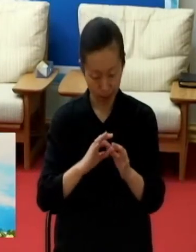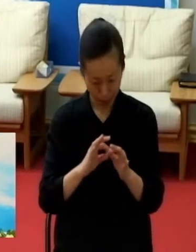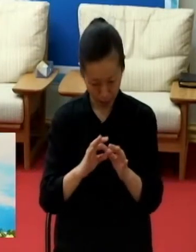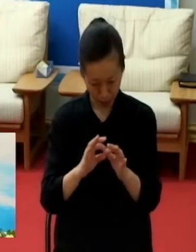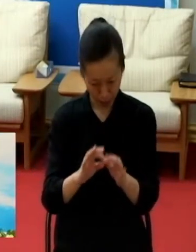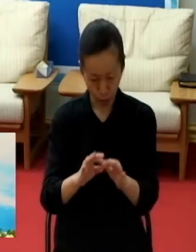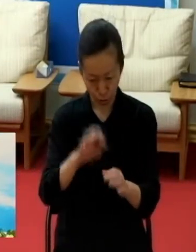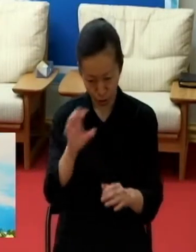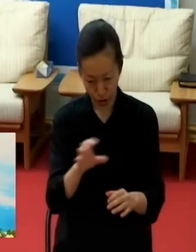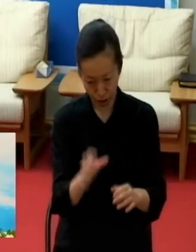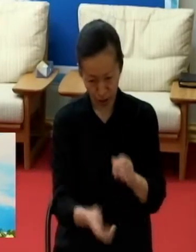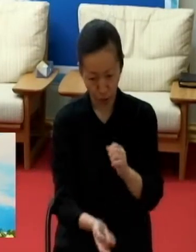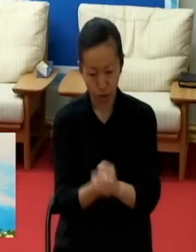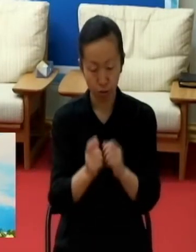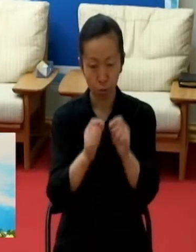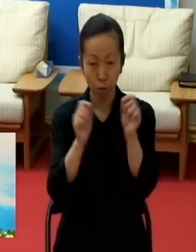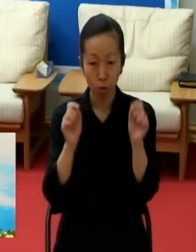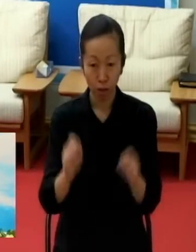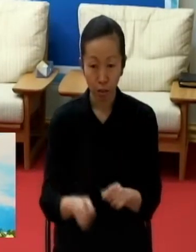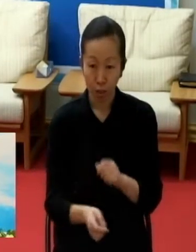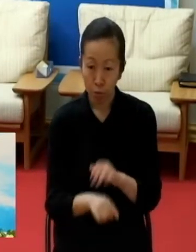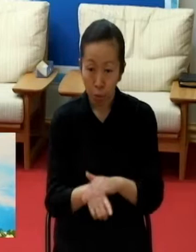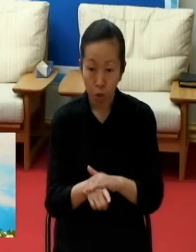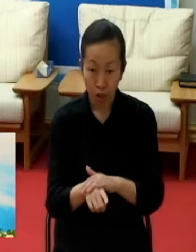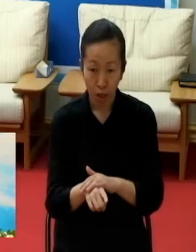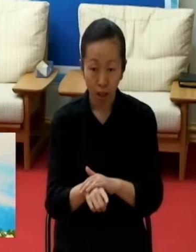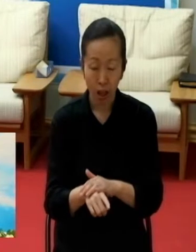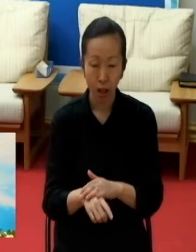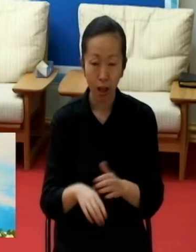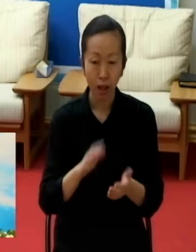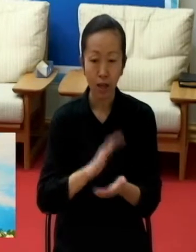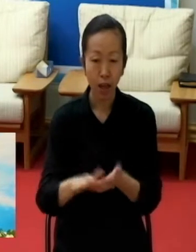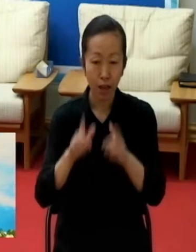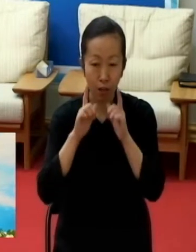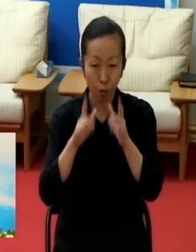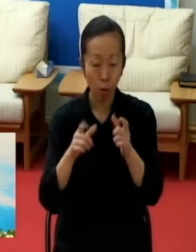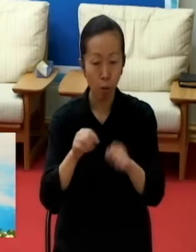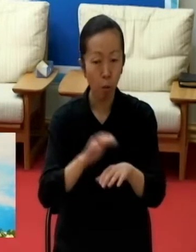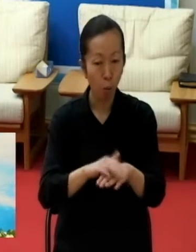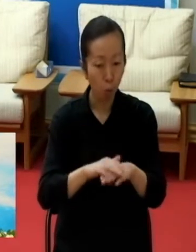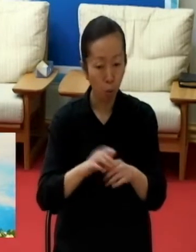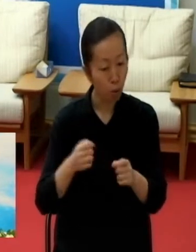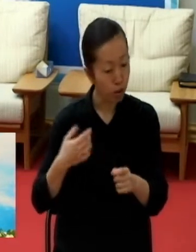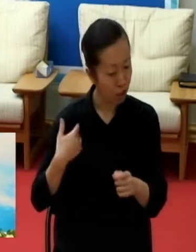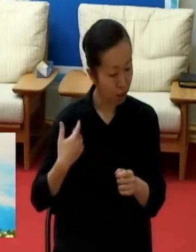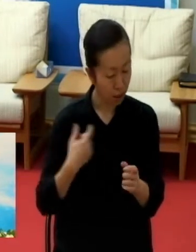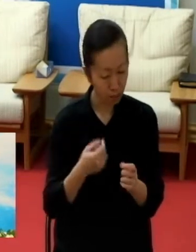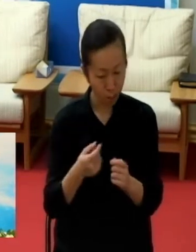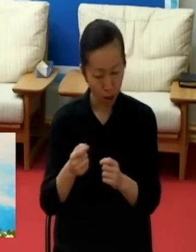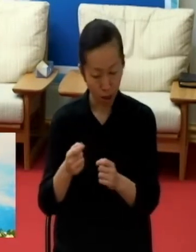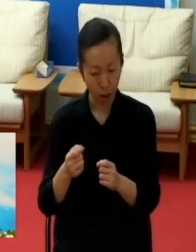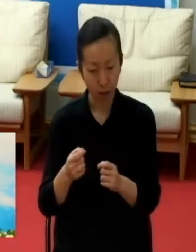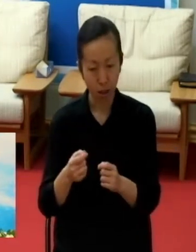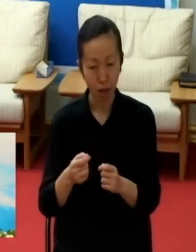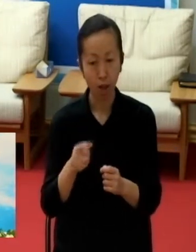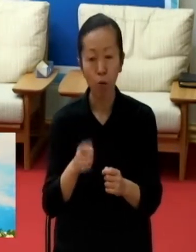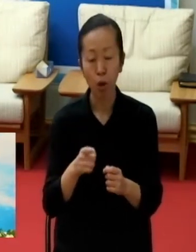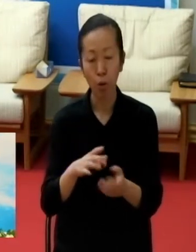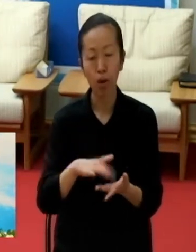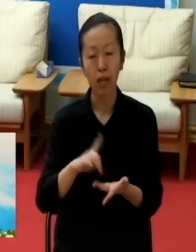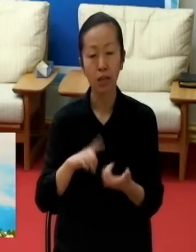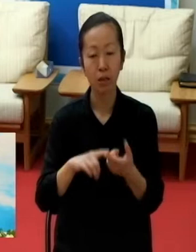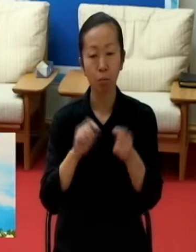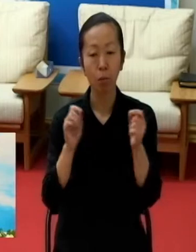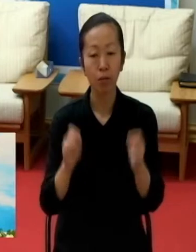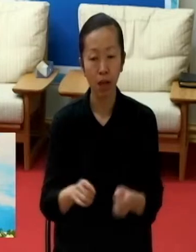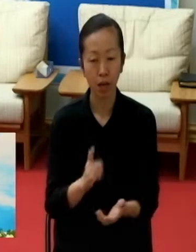因、 답도 모르고 방법도 모릅니다. 回答も方法も知らないんです。 이걸 보고 영적인 문제라 그런 거예요. それを指して